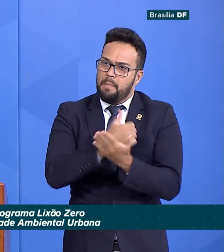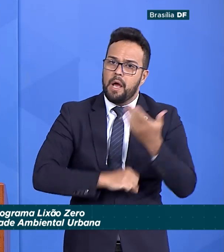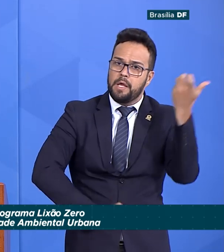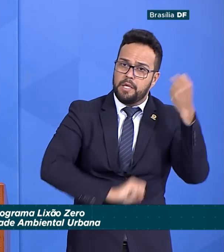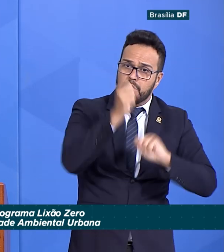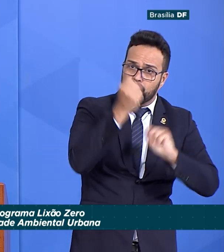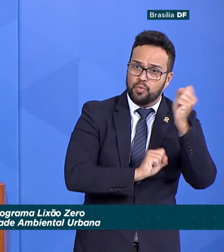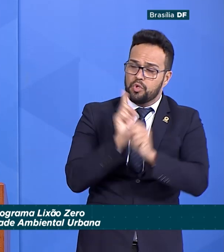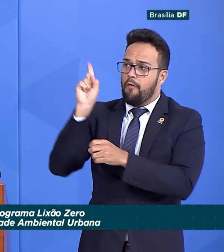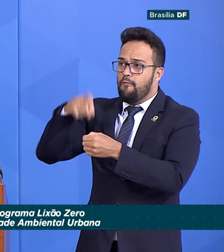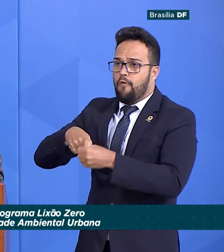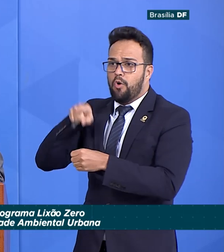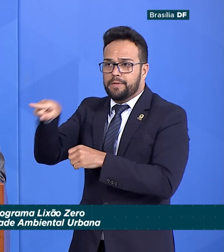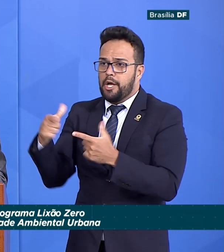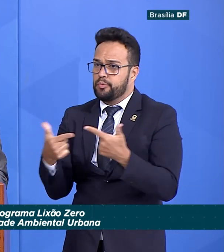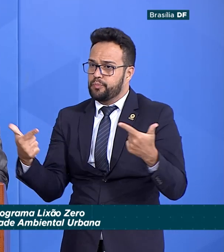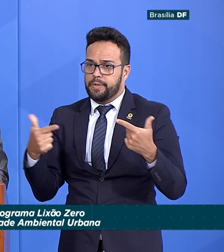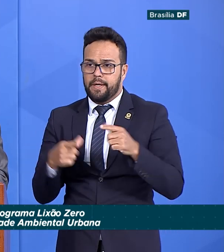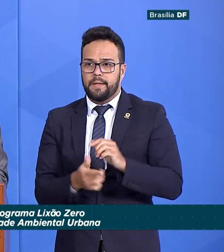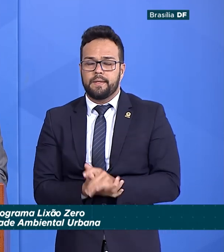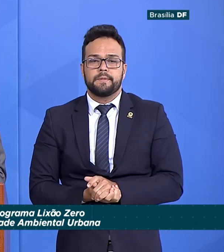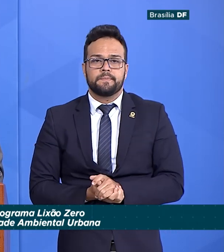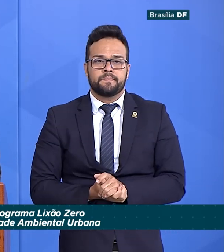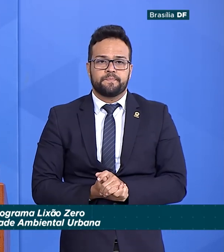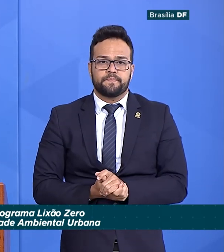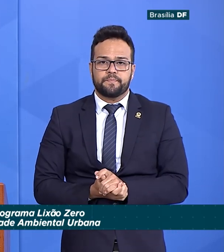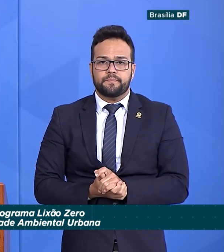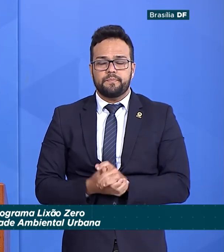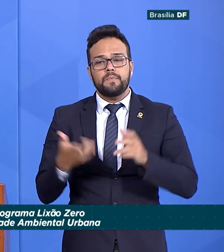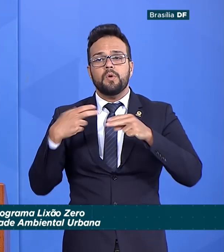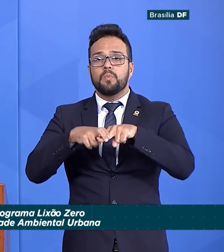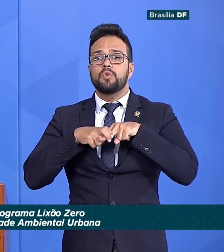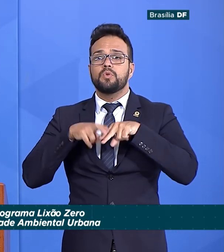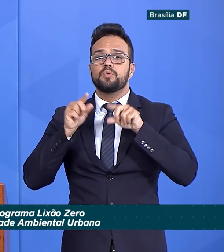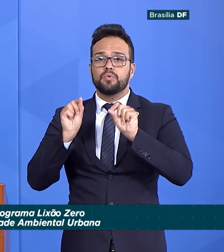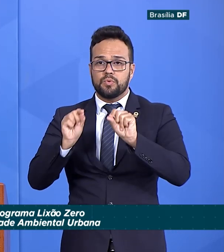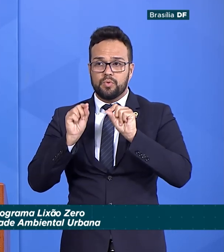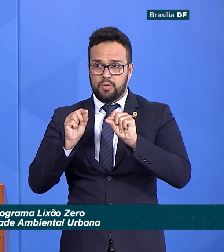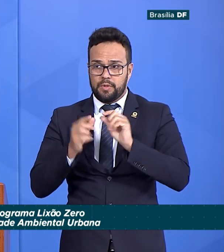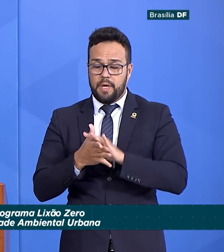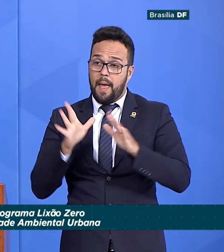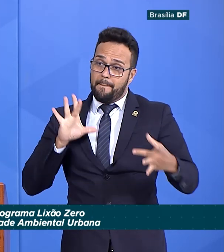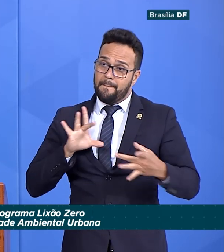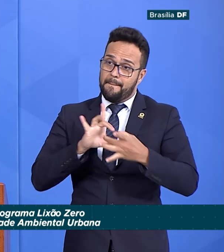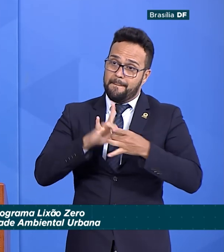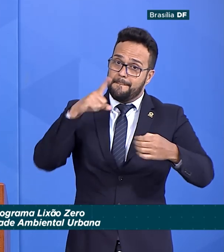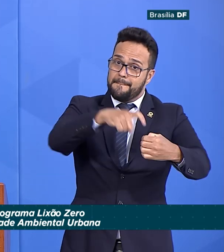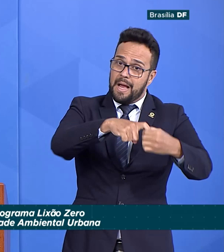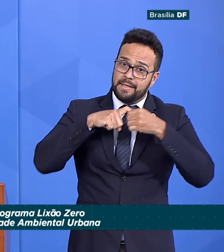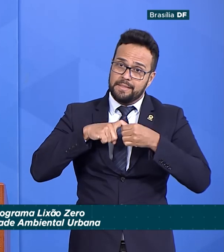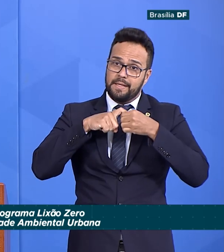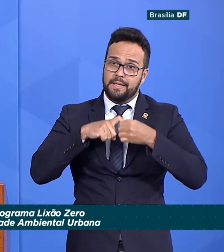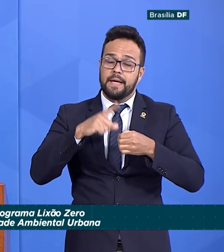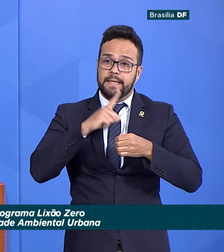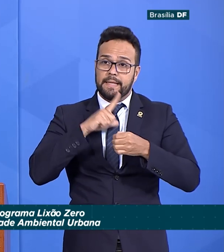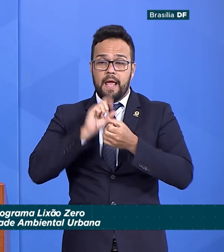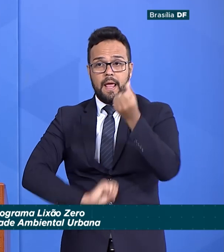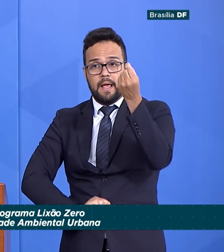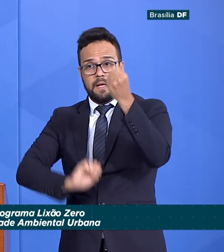produz, comercializa, importa. E, portanto, com a parceria do setor